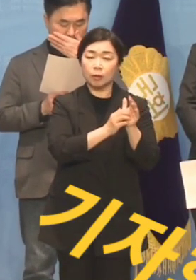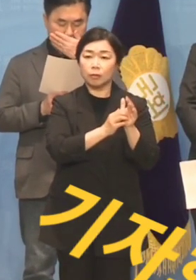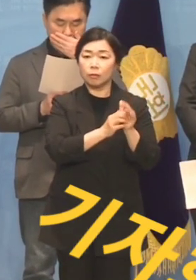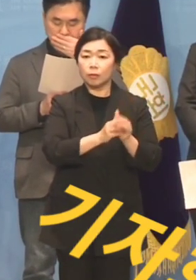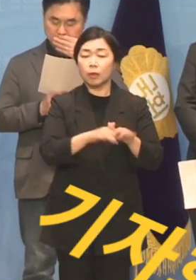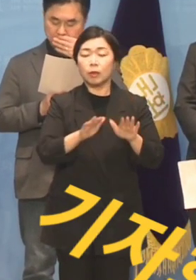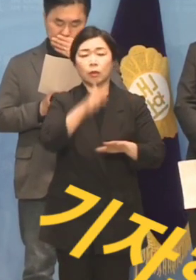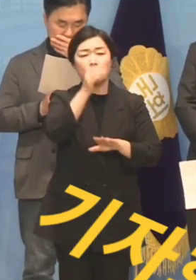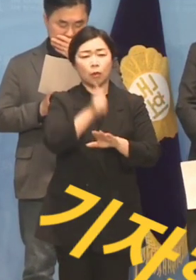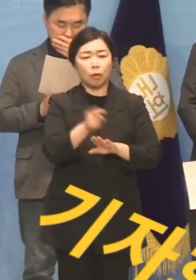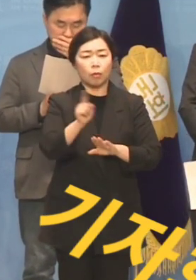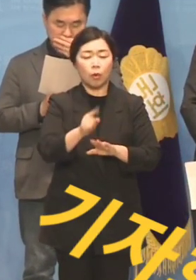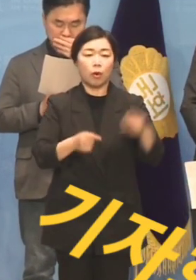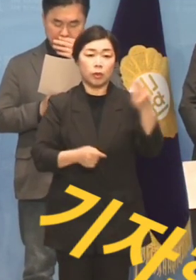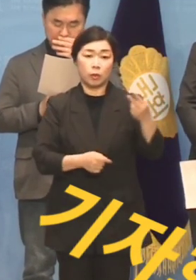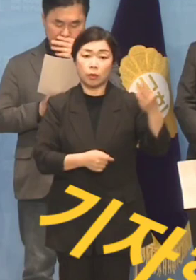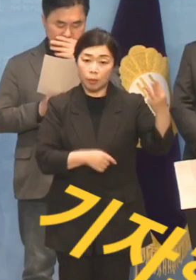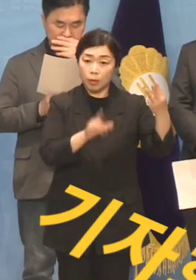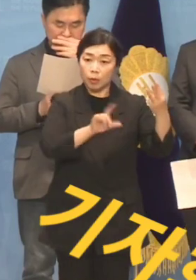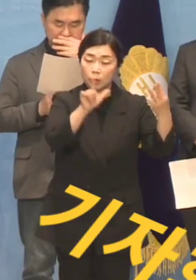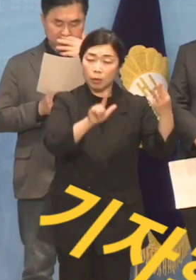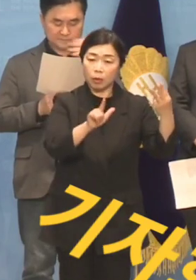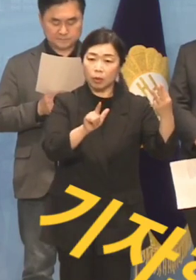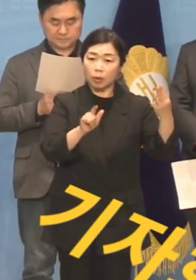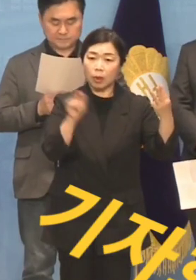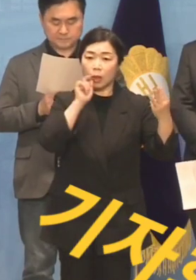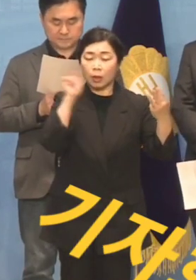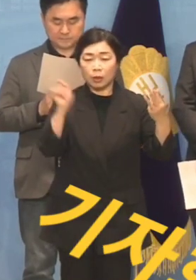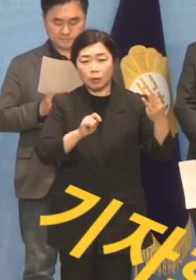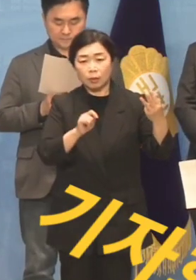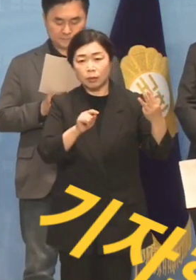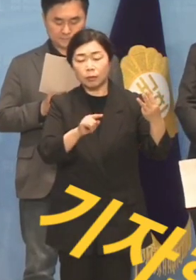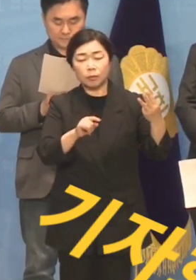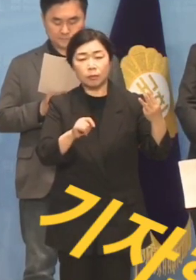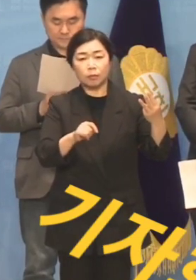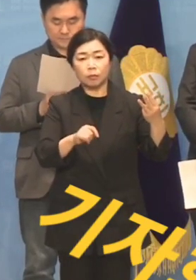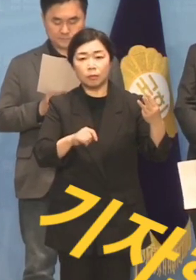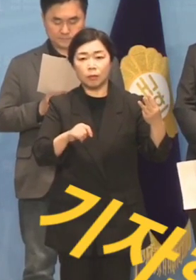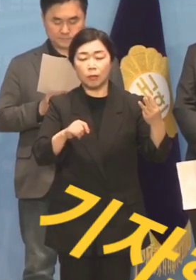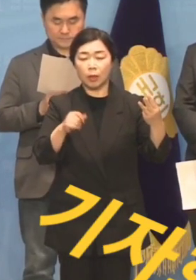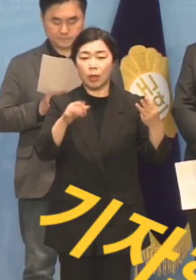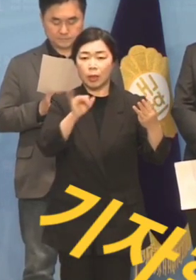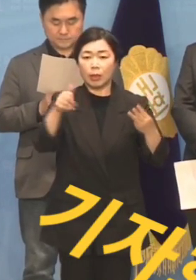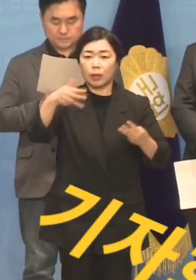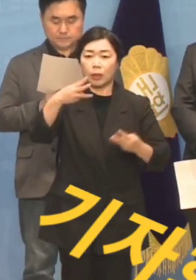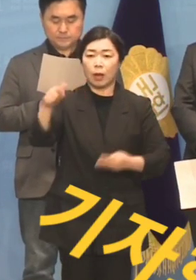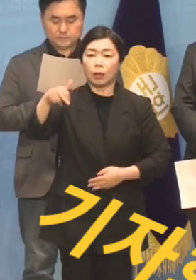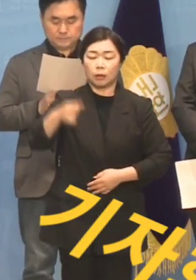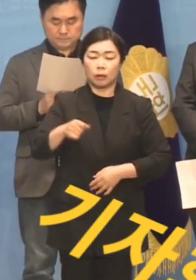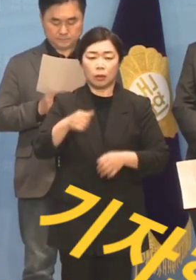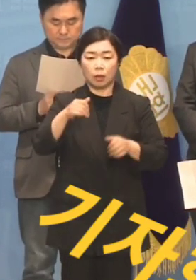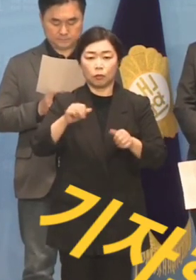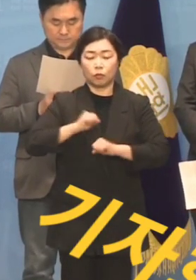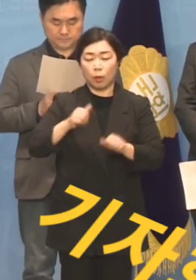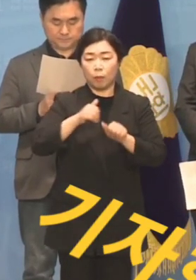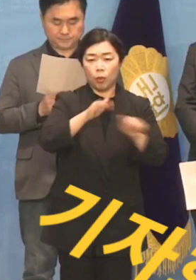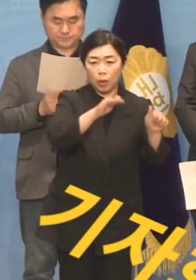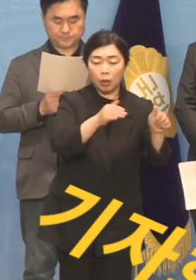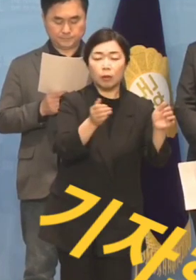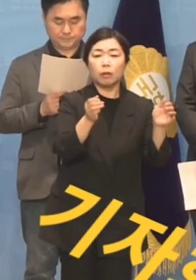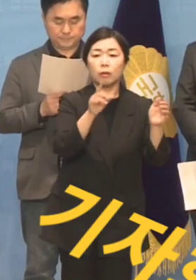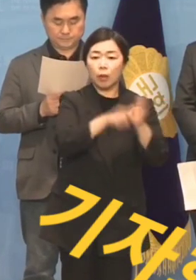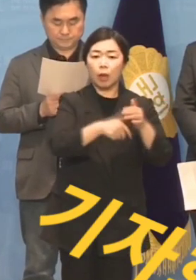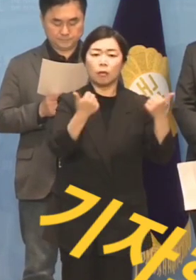열렸습니다. 2003년 이라크 파병 논의 이후 20년 만에 처음이고 선거 제도 개편